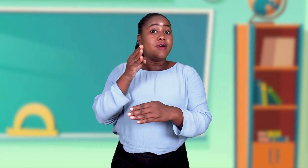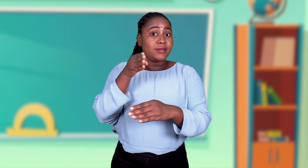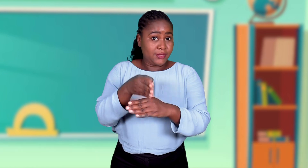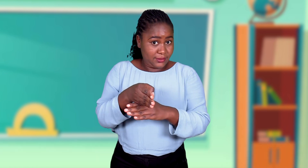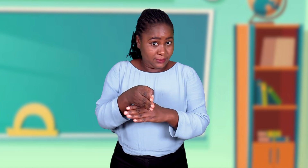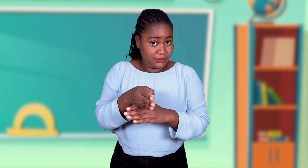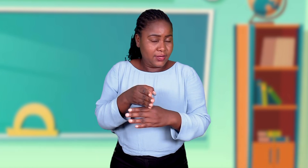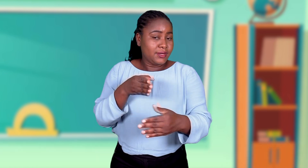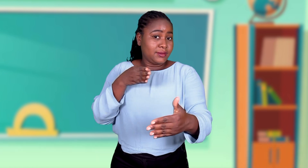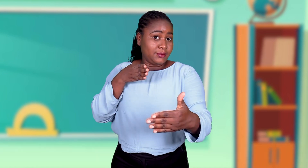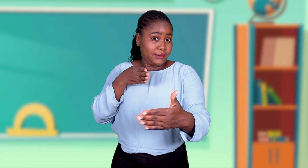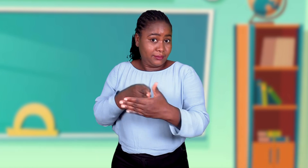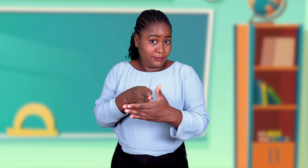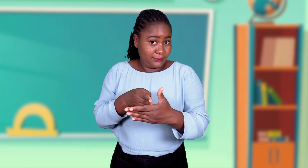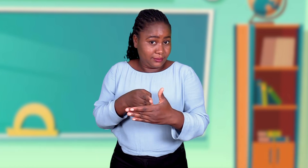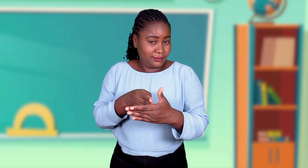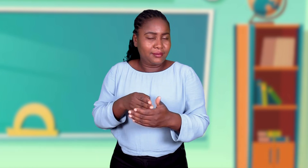inacessível.